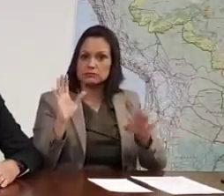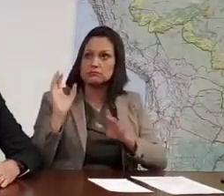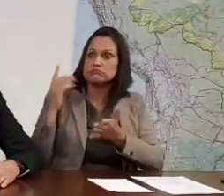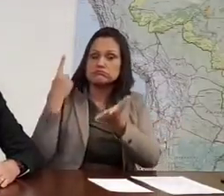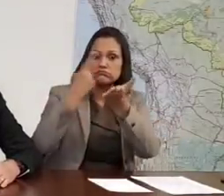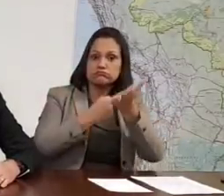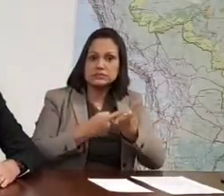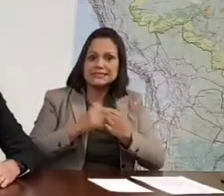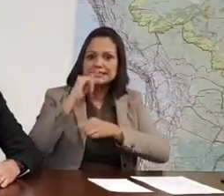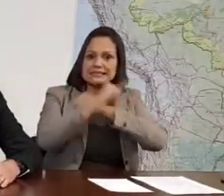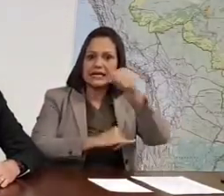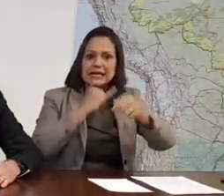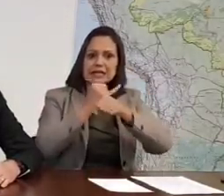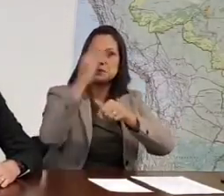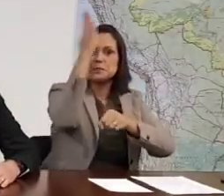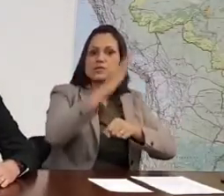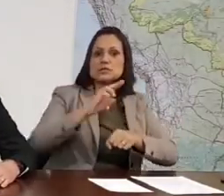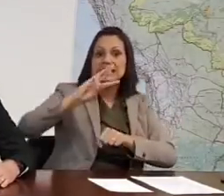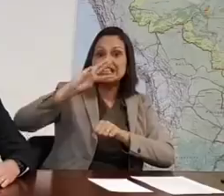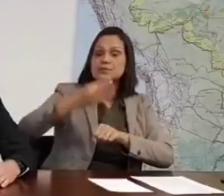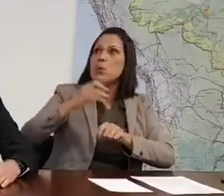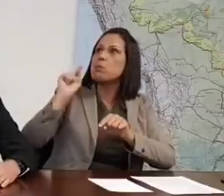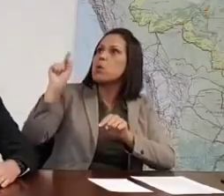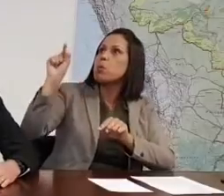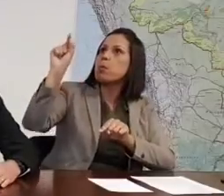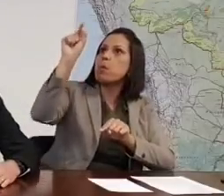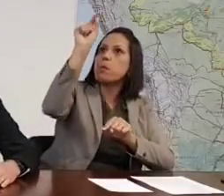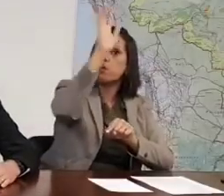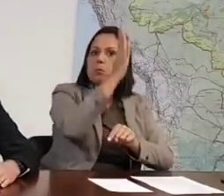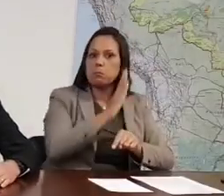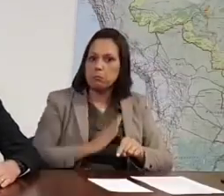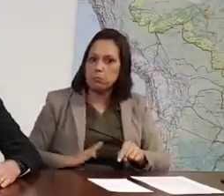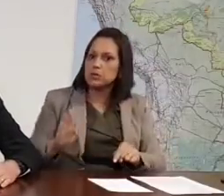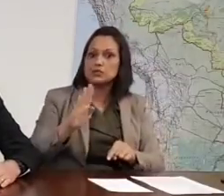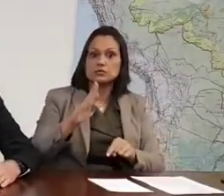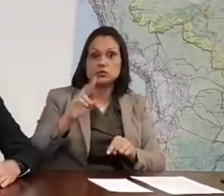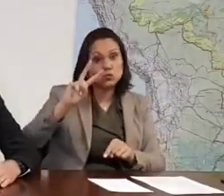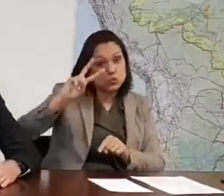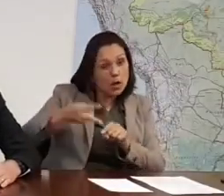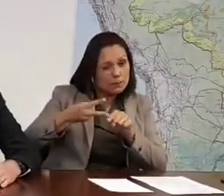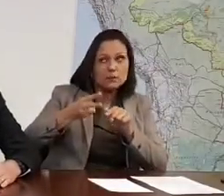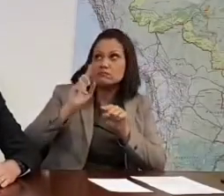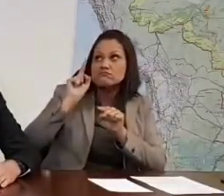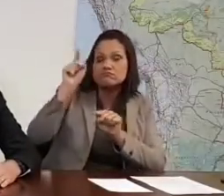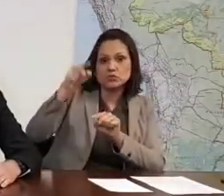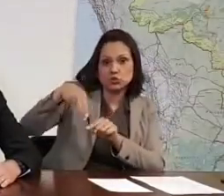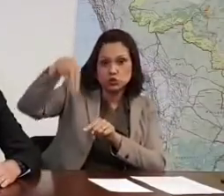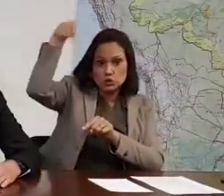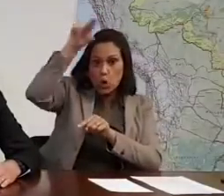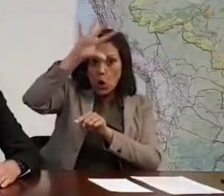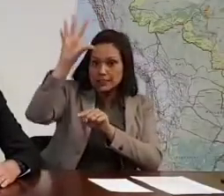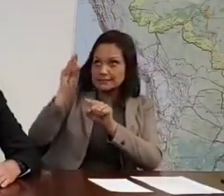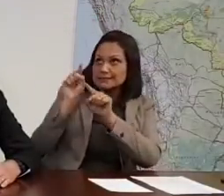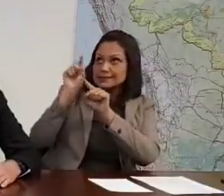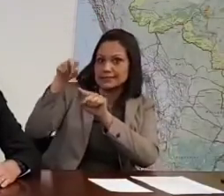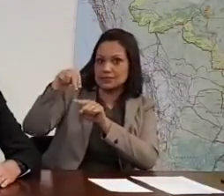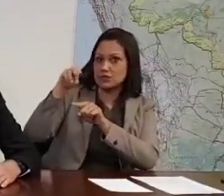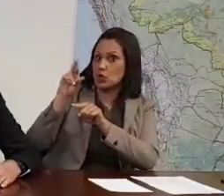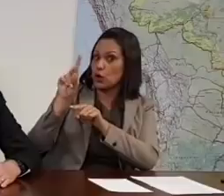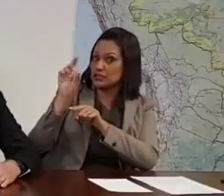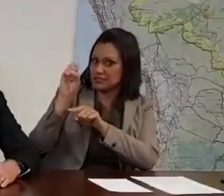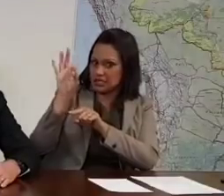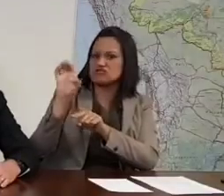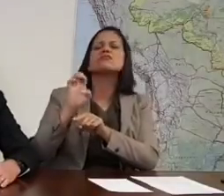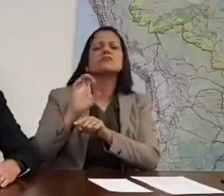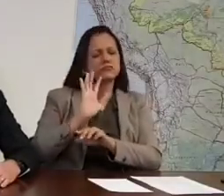em escolas do Brasil. Um pouco mais de 2 mil só no Nordeste. Até o final do ano, serão 10 mil escolas com ponto de